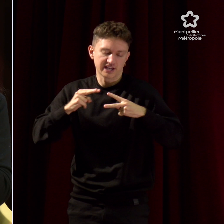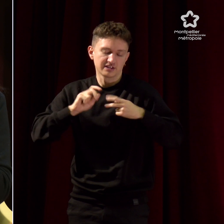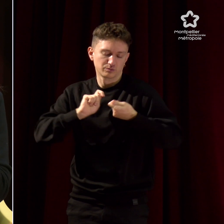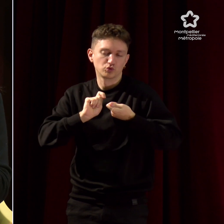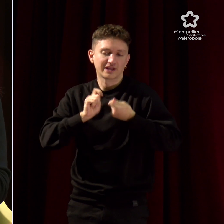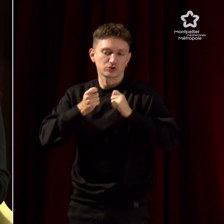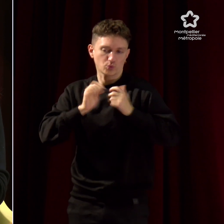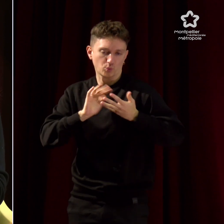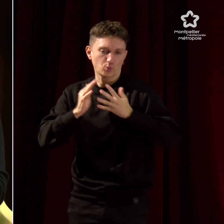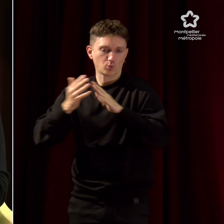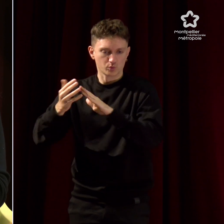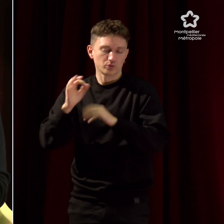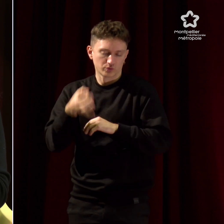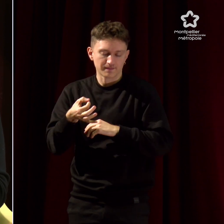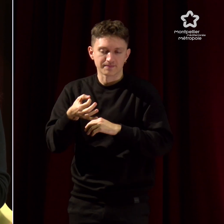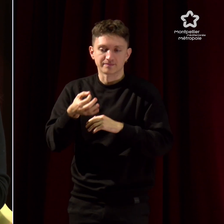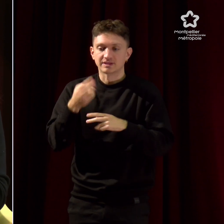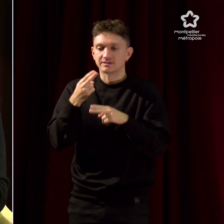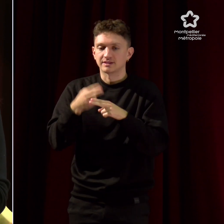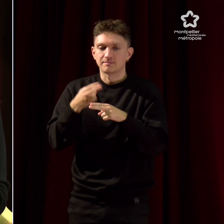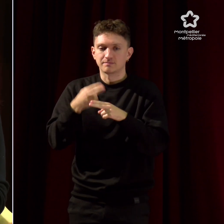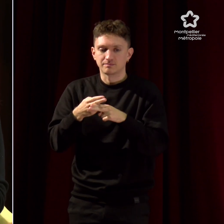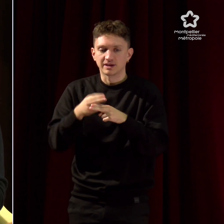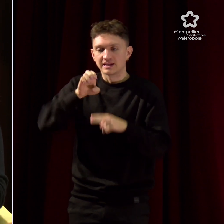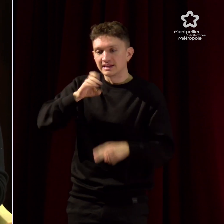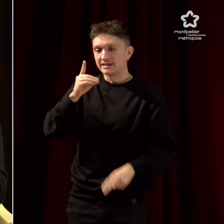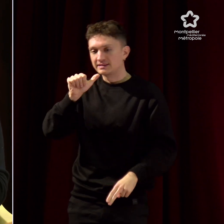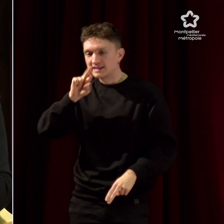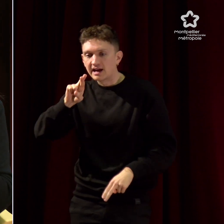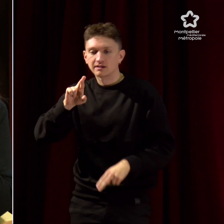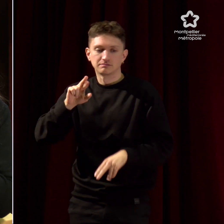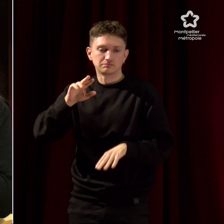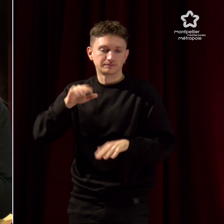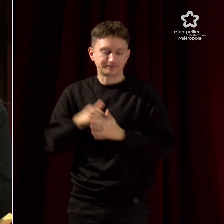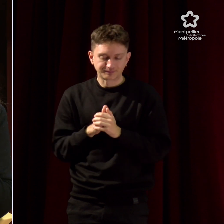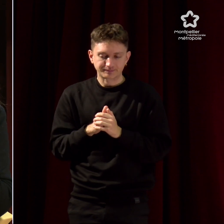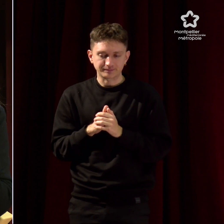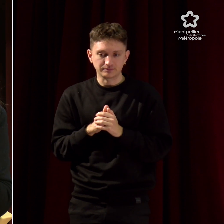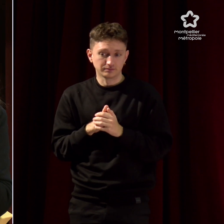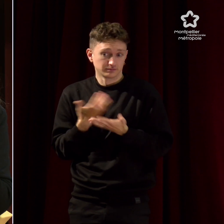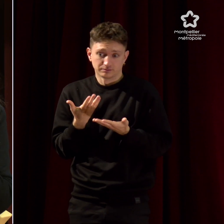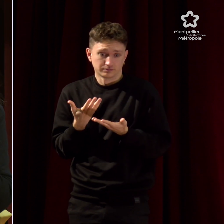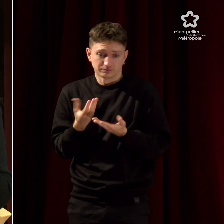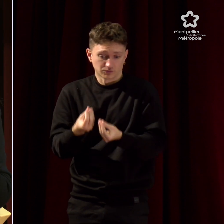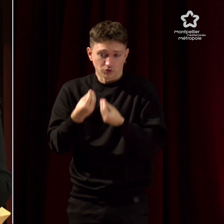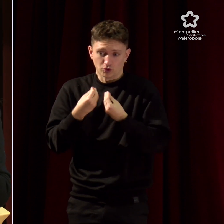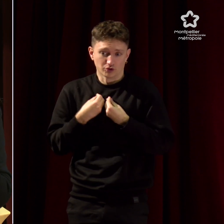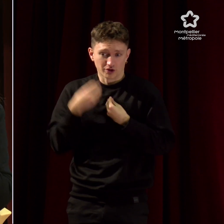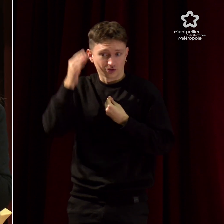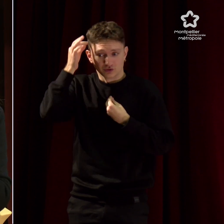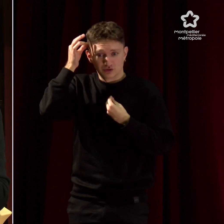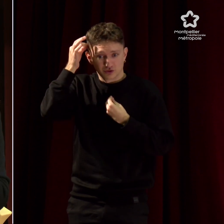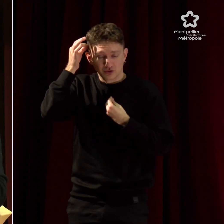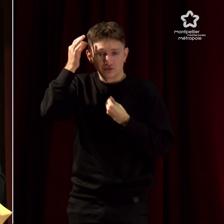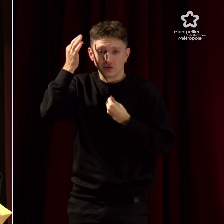enfin une différence dans un gène qui s'appelle EDAR et qui va donner une forme de cheveux qu'on retrouve après